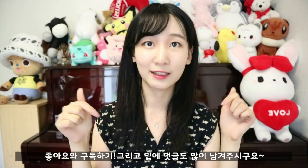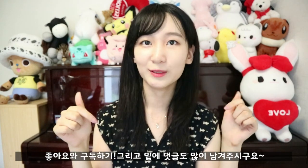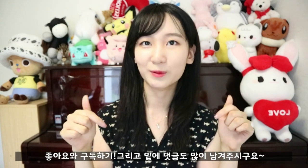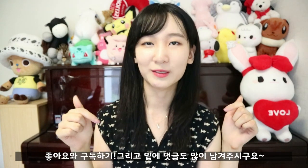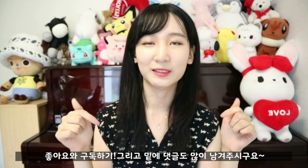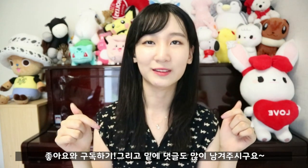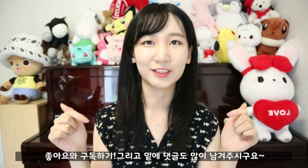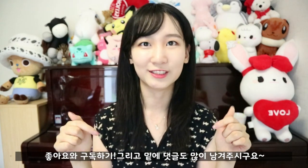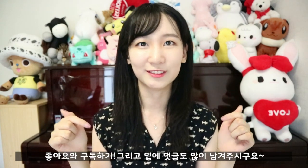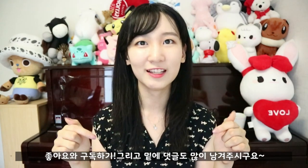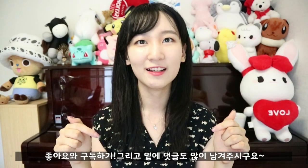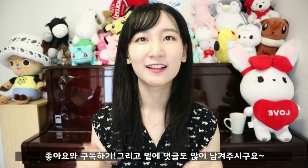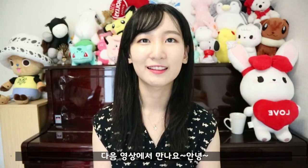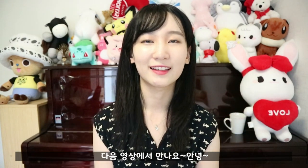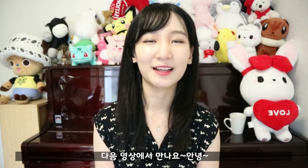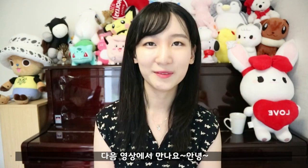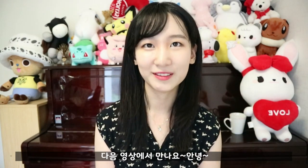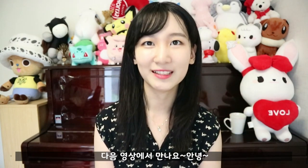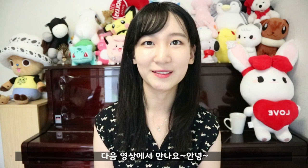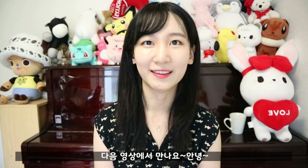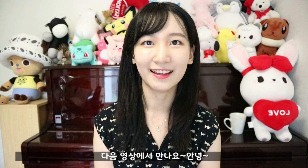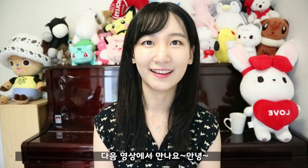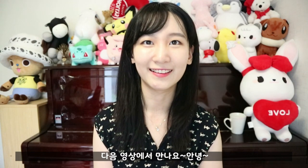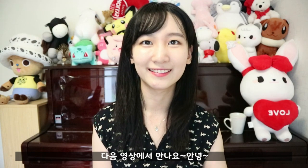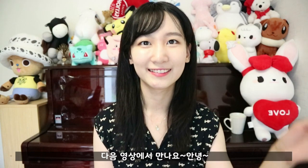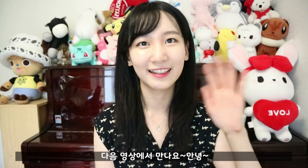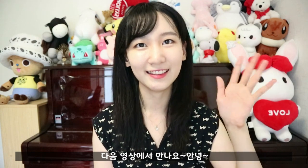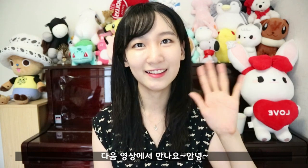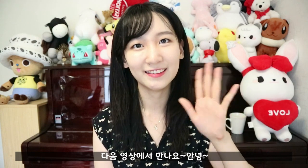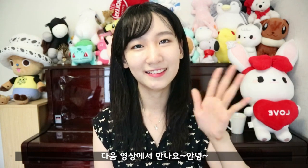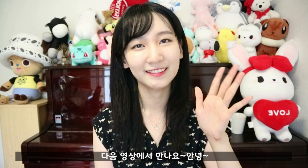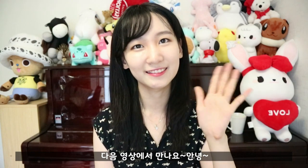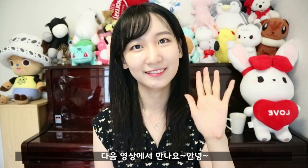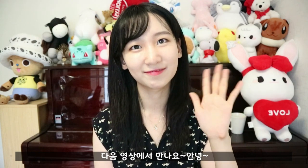댓글도 많이 많이 남겨주시고요. 네, 다음 영상에서 만나요. 안녕.